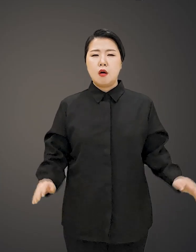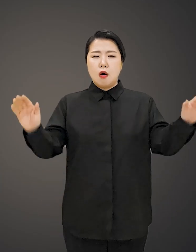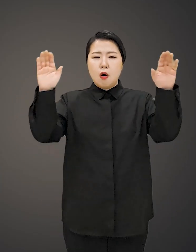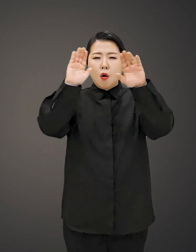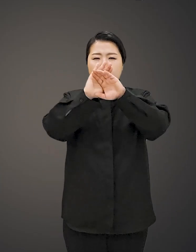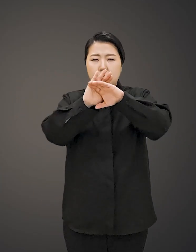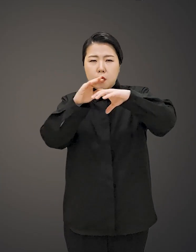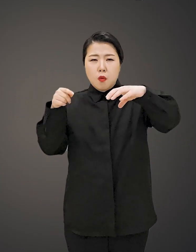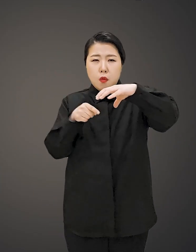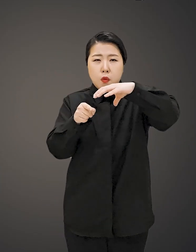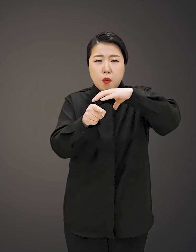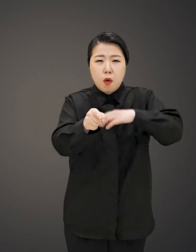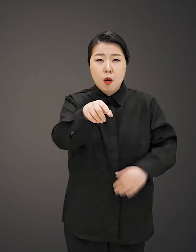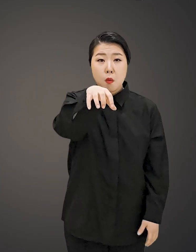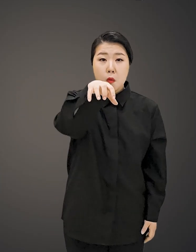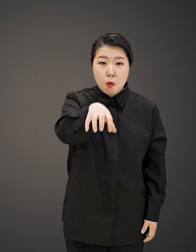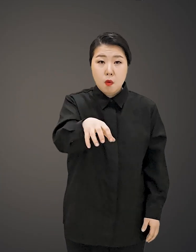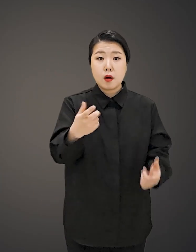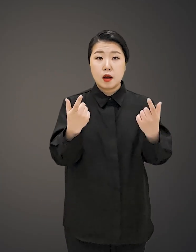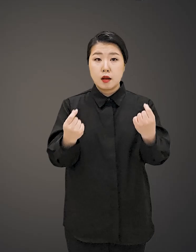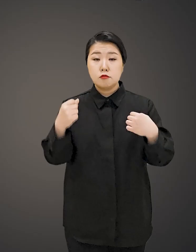음침한 굴속 같은 무도장에서